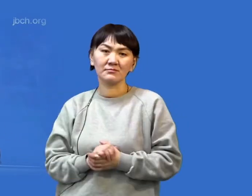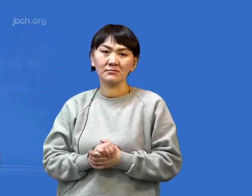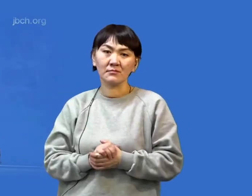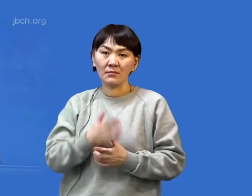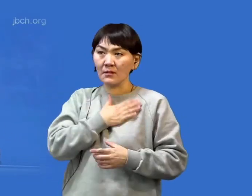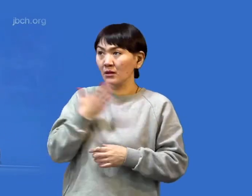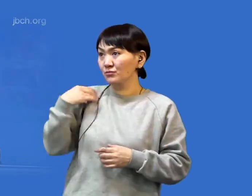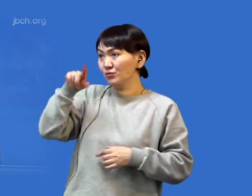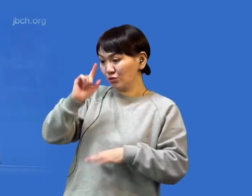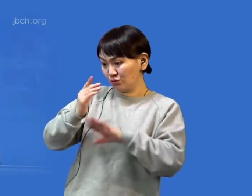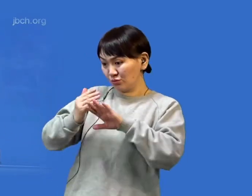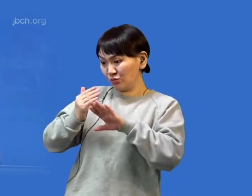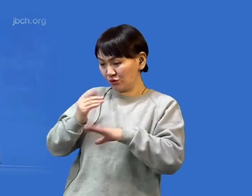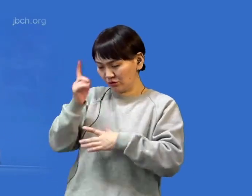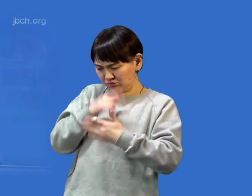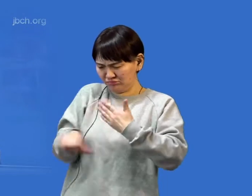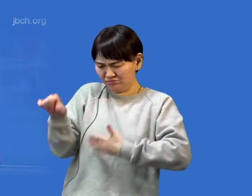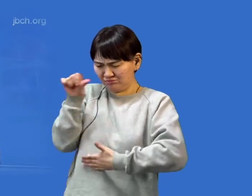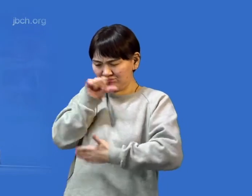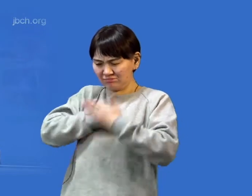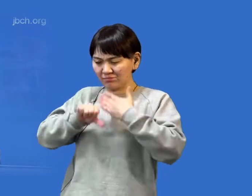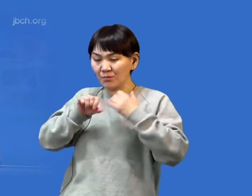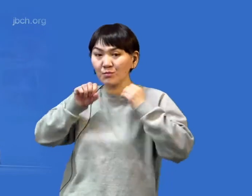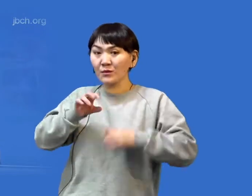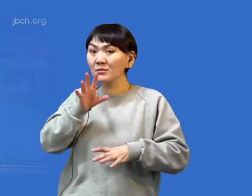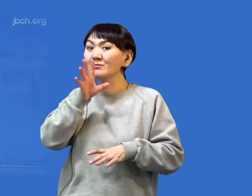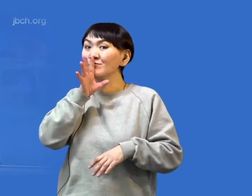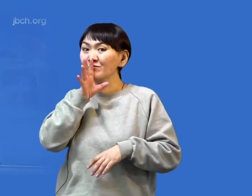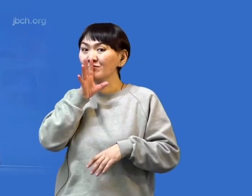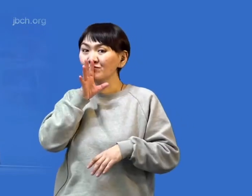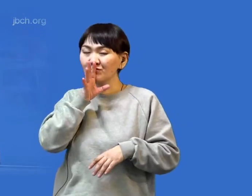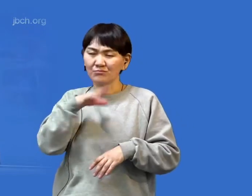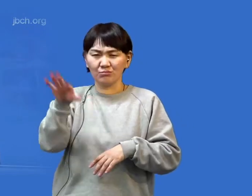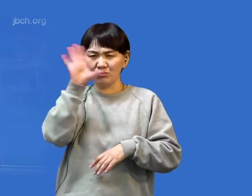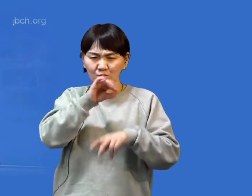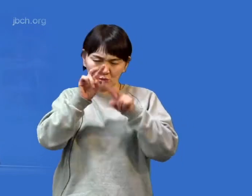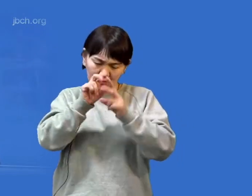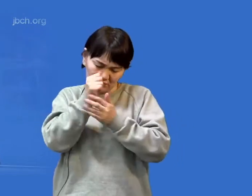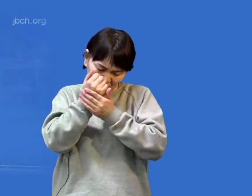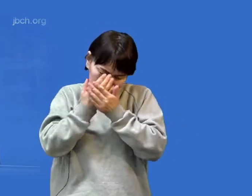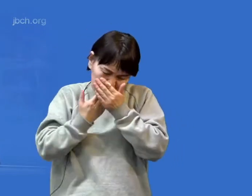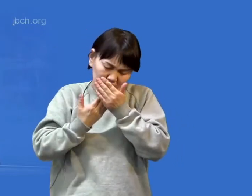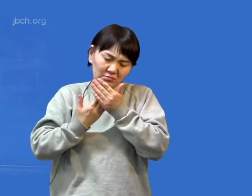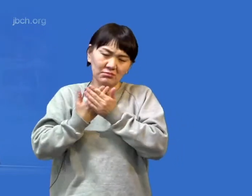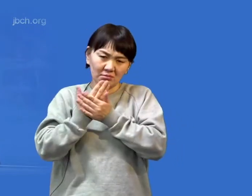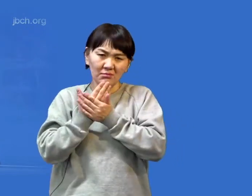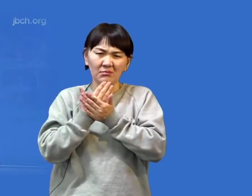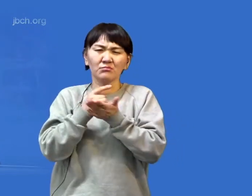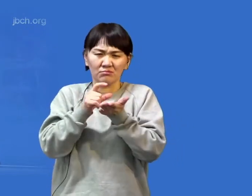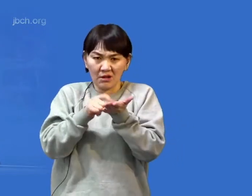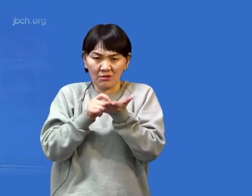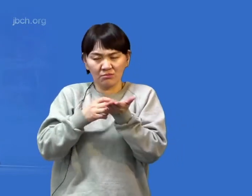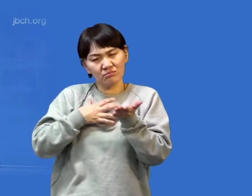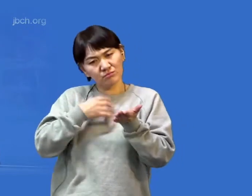эзний өмнө илүү бүрэн дүүрэн болохын төлөө залбирч явах хэрэгтэй гэж бодож байна.